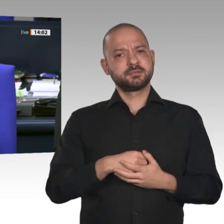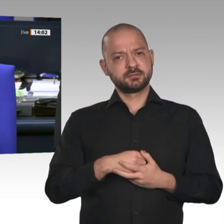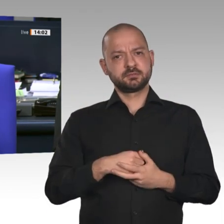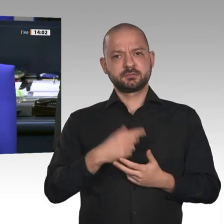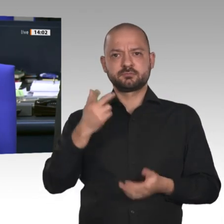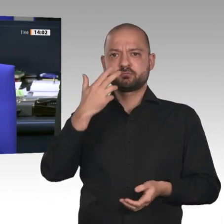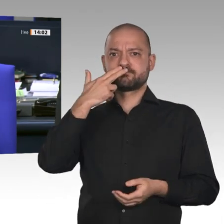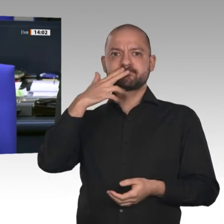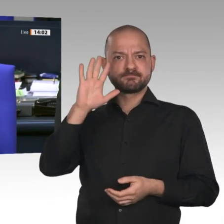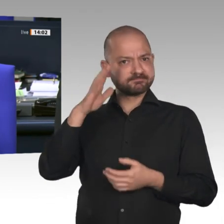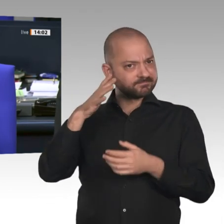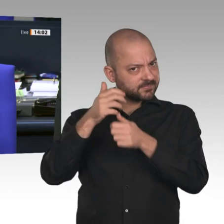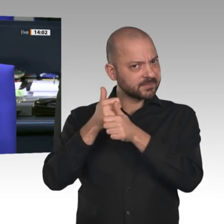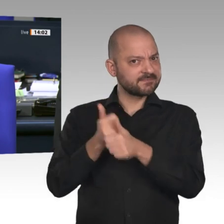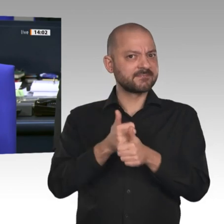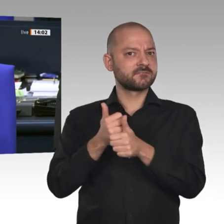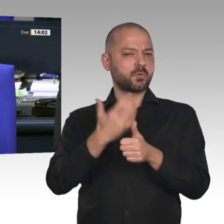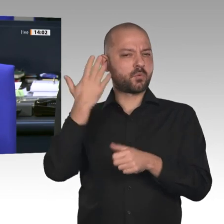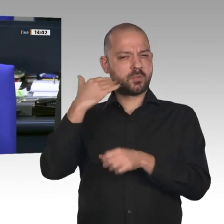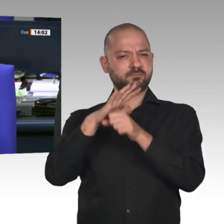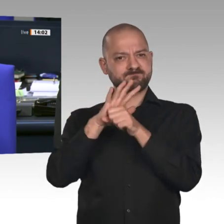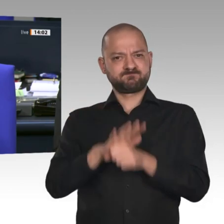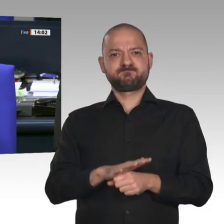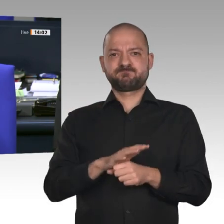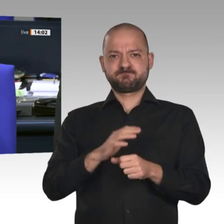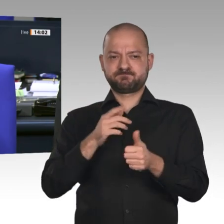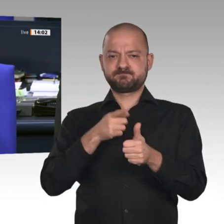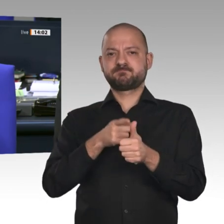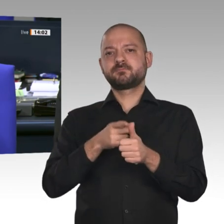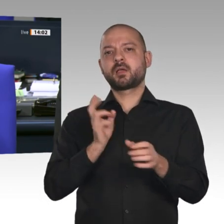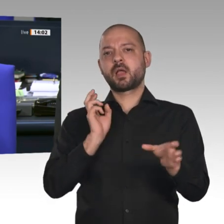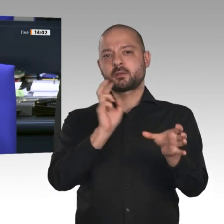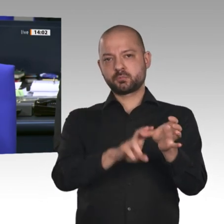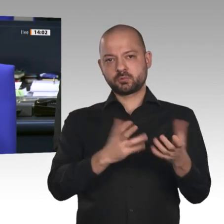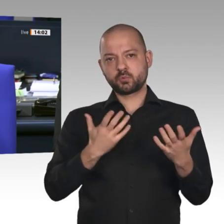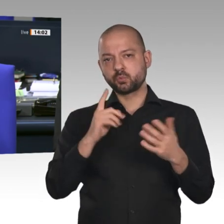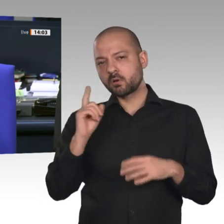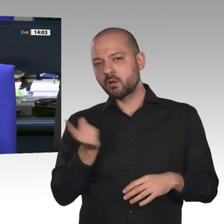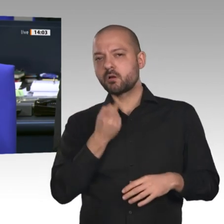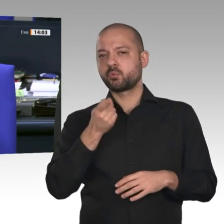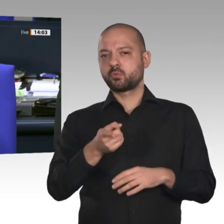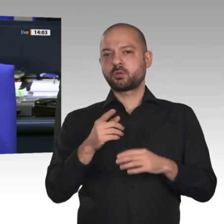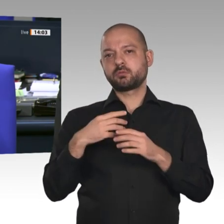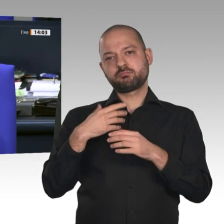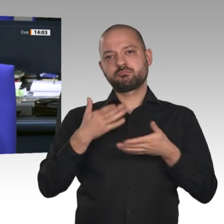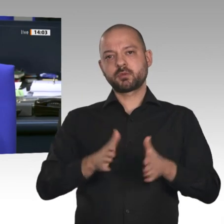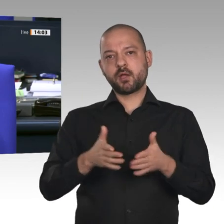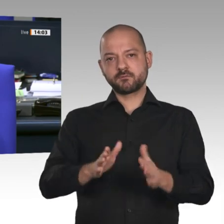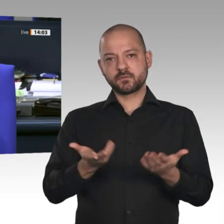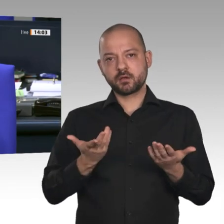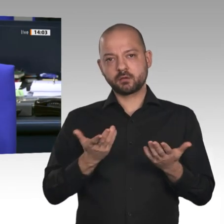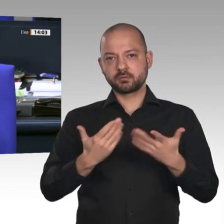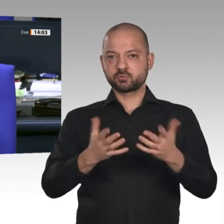14.063 mit dem Titel Einbürgerung von im Nationalsozialismus Verfolgten und deren